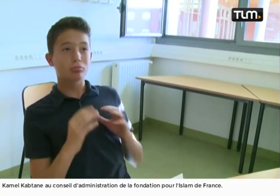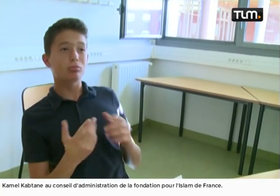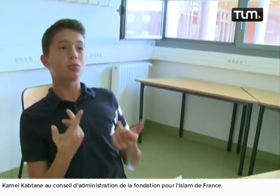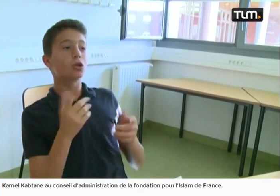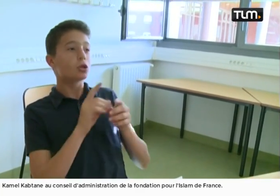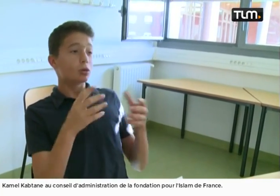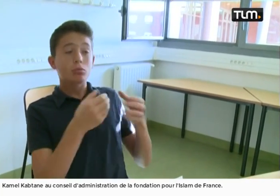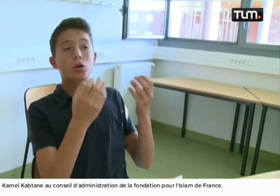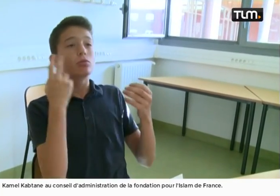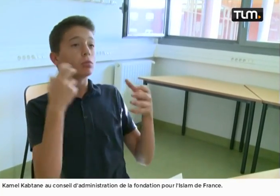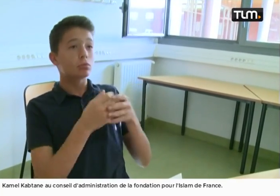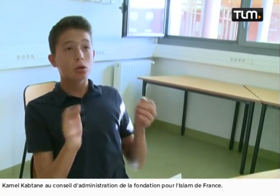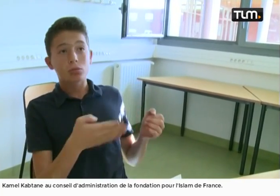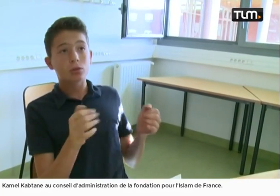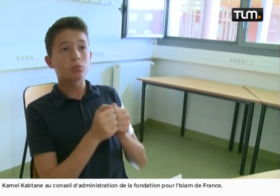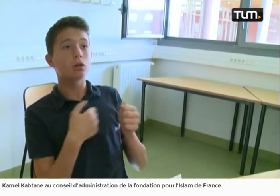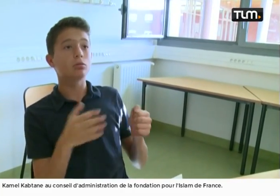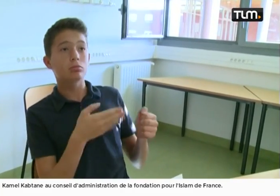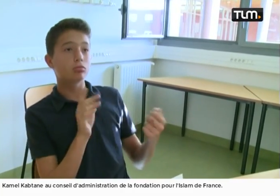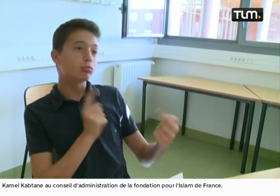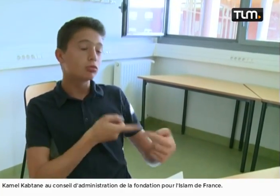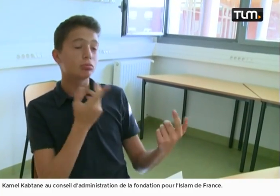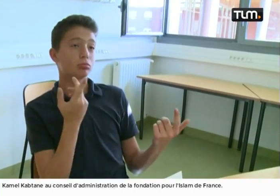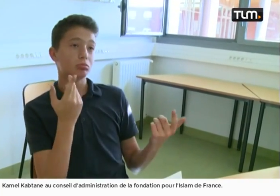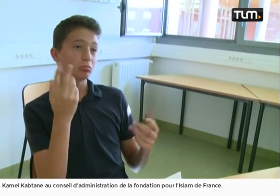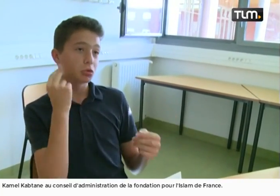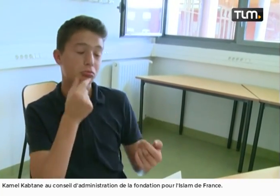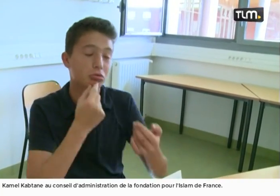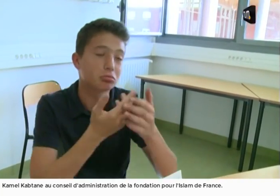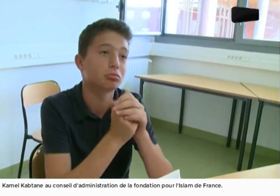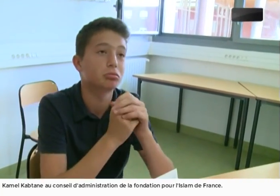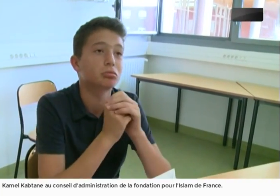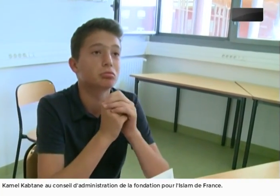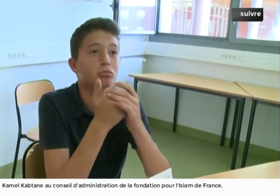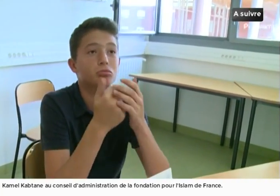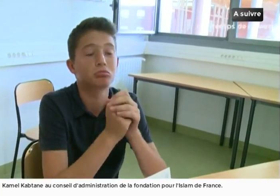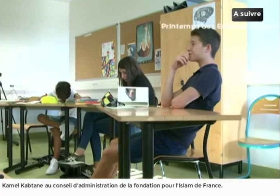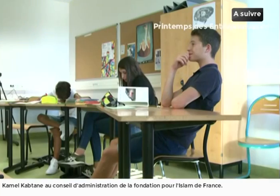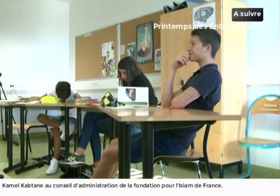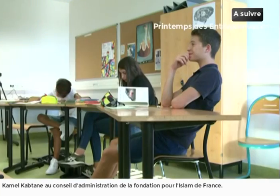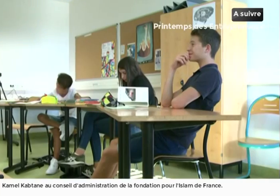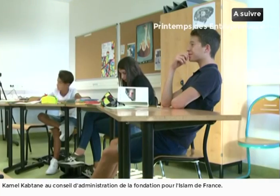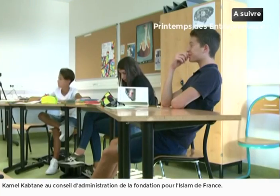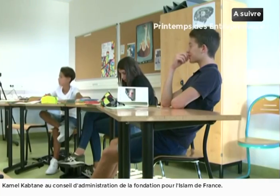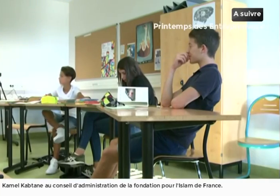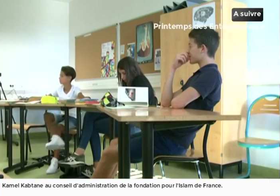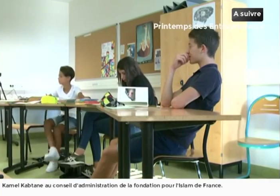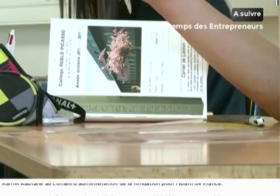élèves. On joue souvent au ping-pong avec les entendants. Donc non, c'est sympa, on discute, c'est sympa. Encore très peu développé en France,